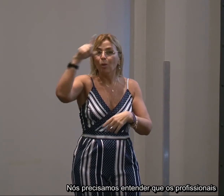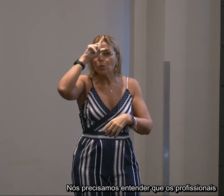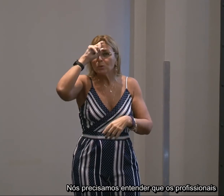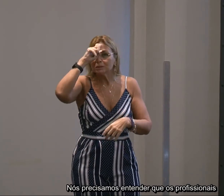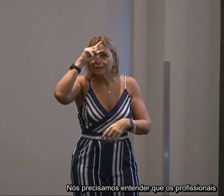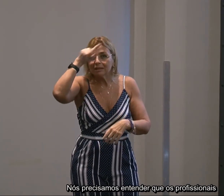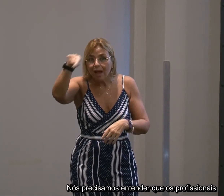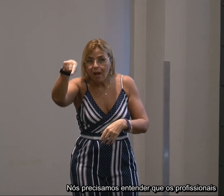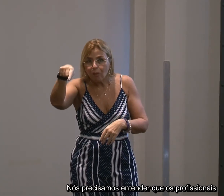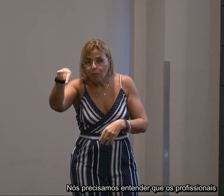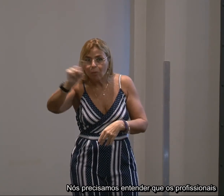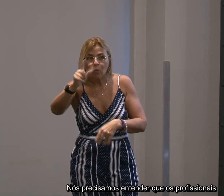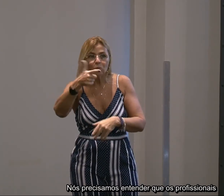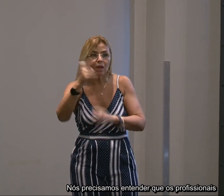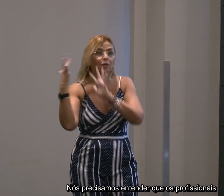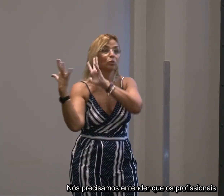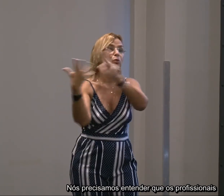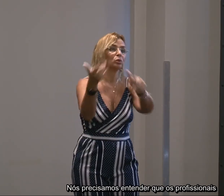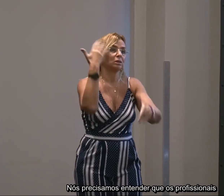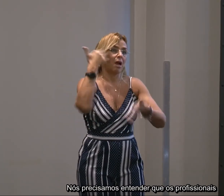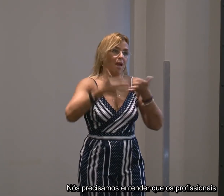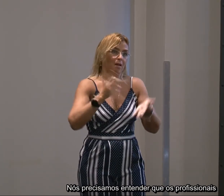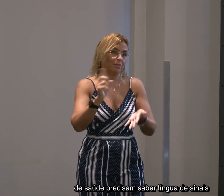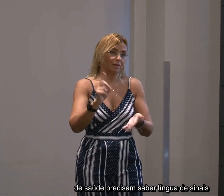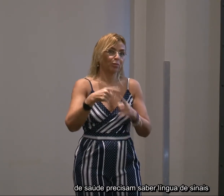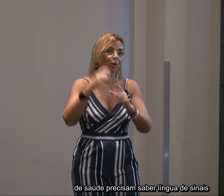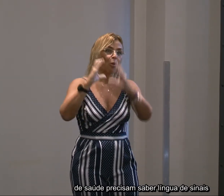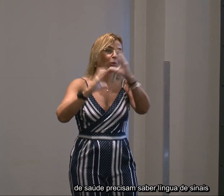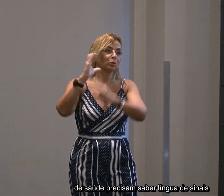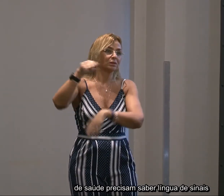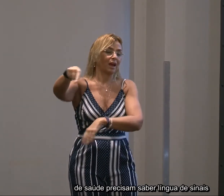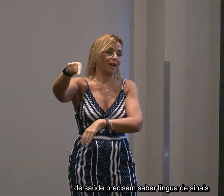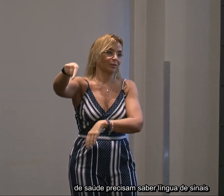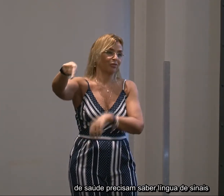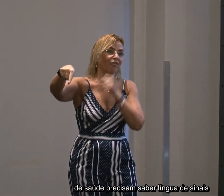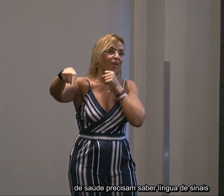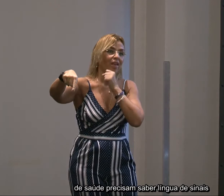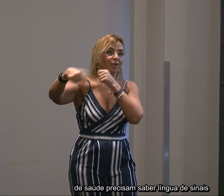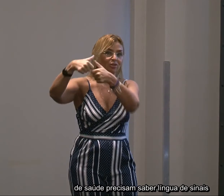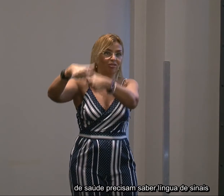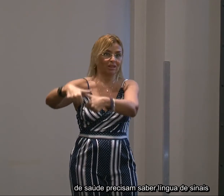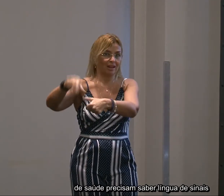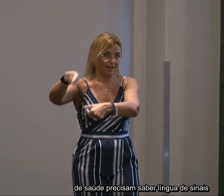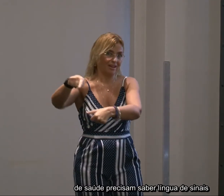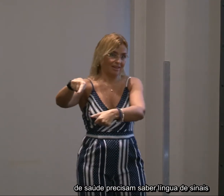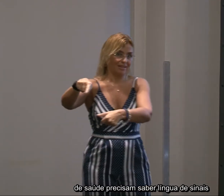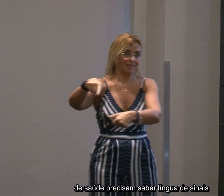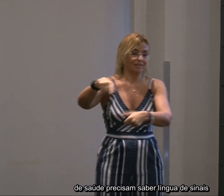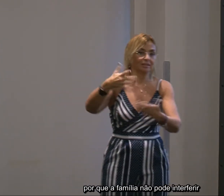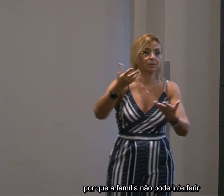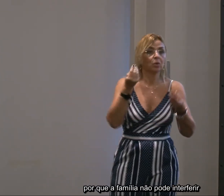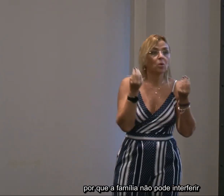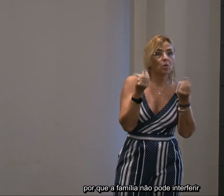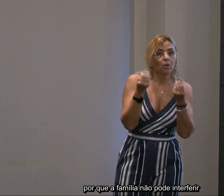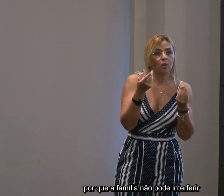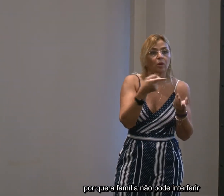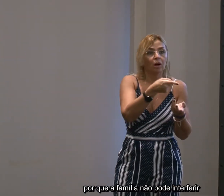precisa entender que os profissionais de saúde precisam saber língua de sinais, porque a família não